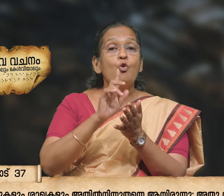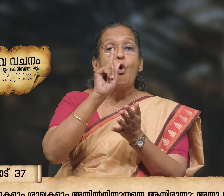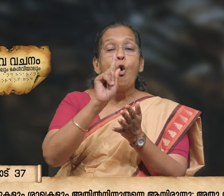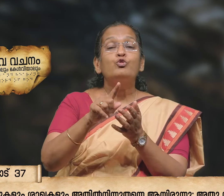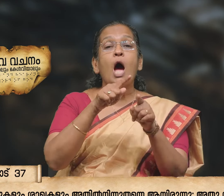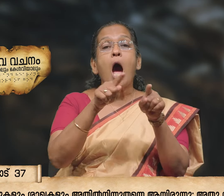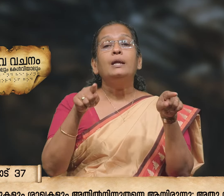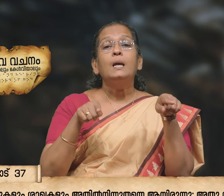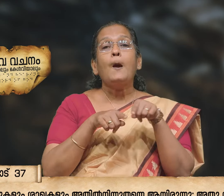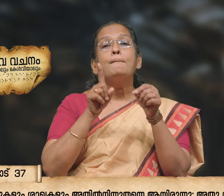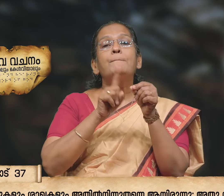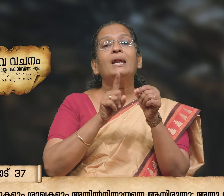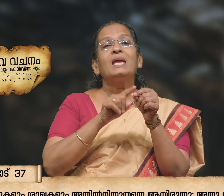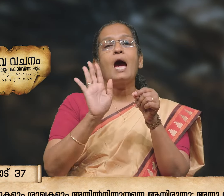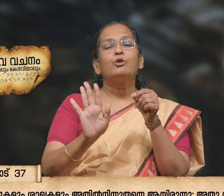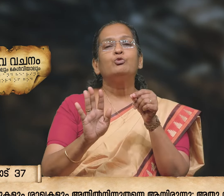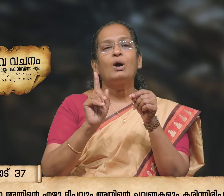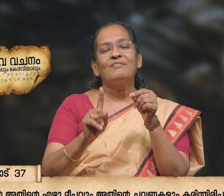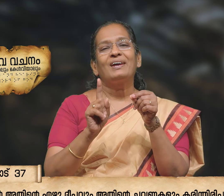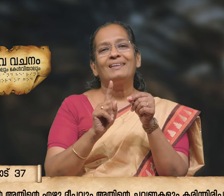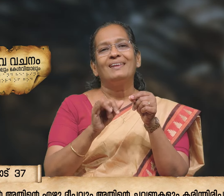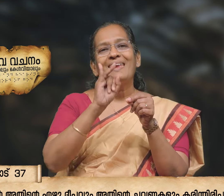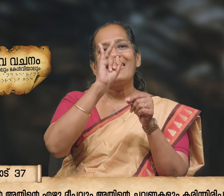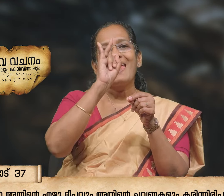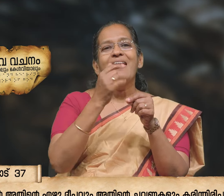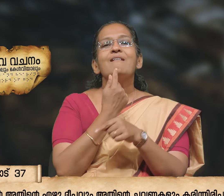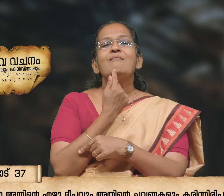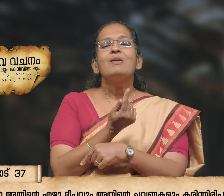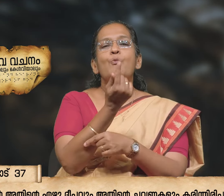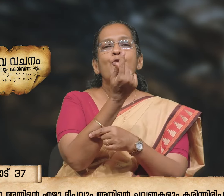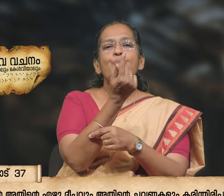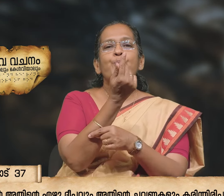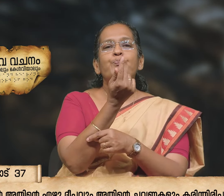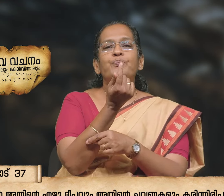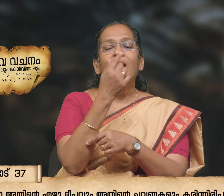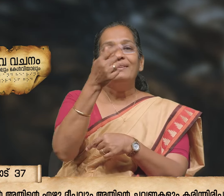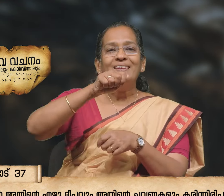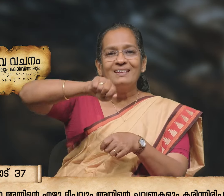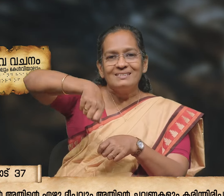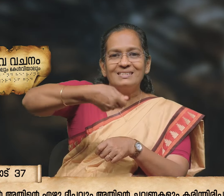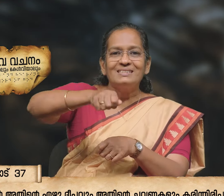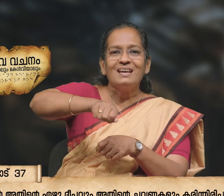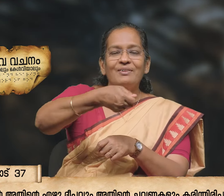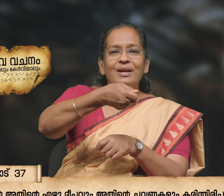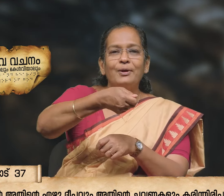ഒറ്റ അടുപ്പ് പണിയായിരുന്നു. അവൻ അതിൻ്റെ 7 ദീപവും അതിൻ്റെ ചവണകളും